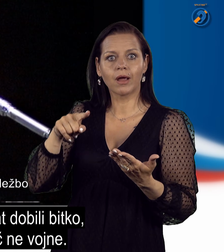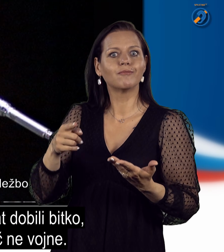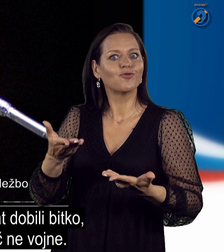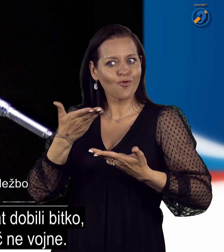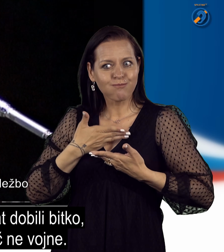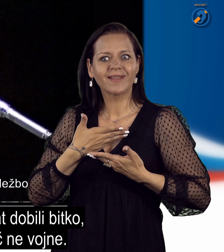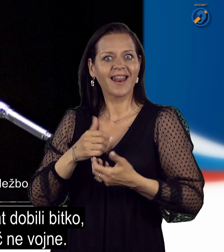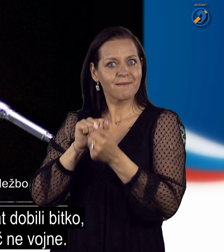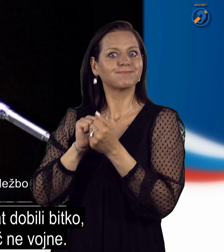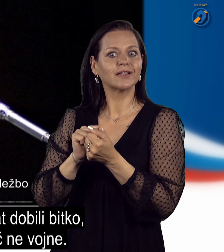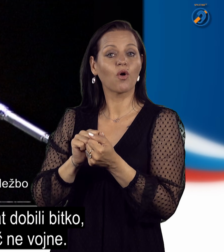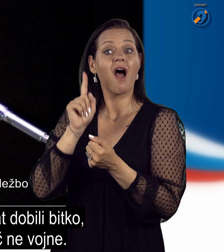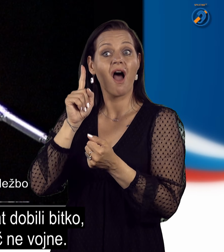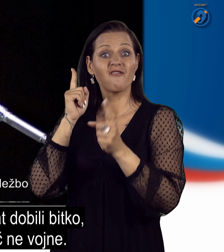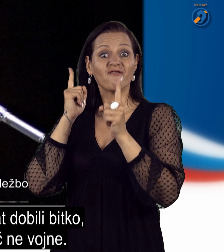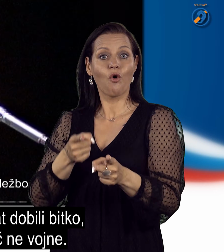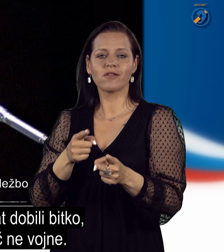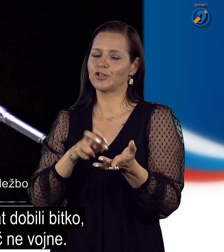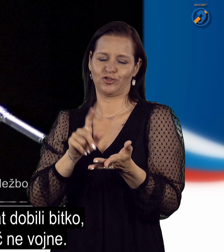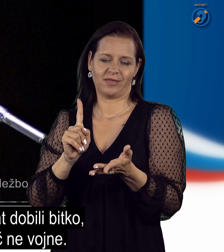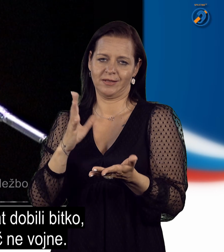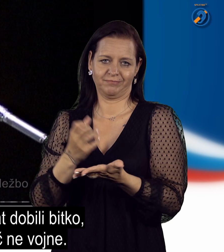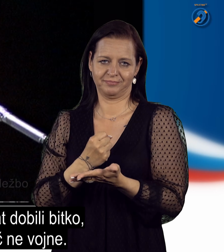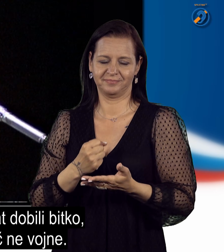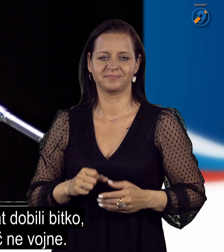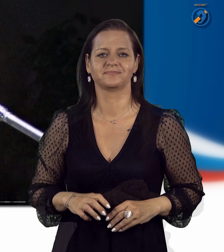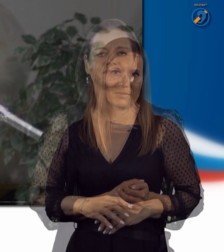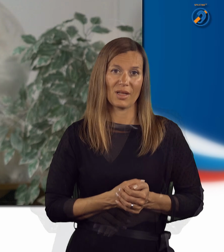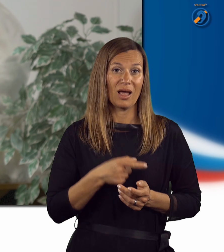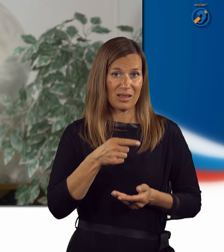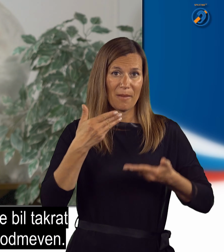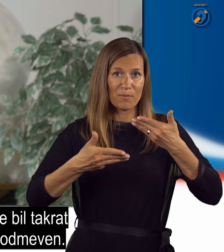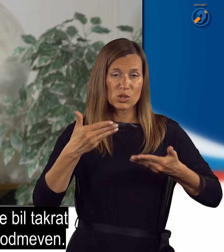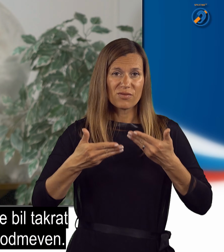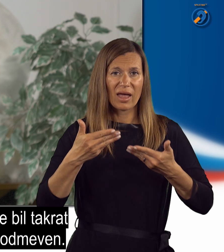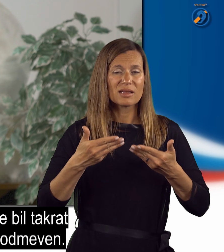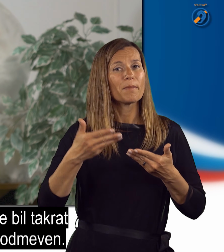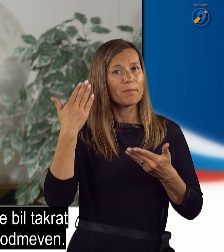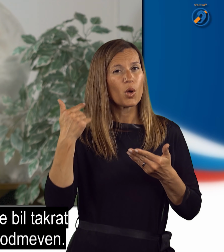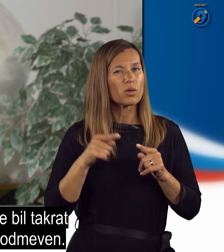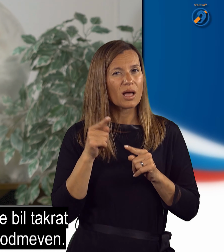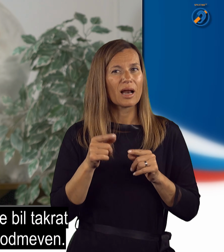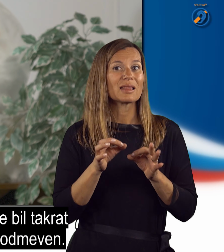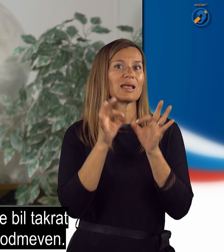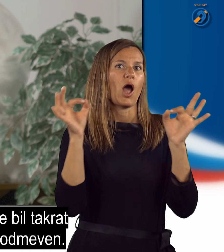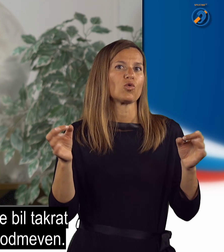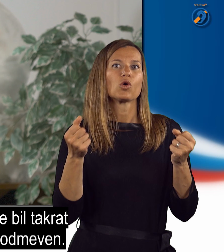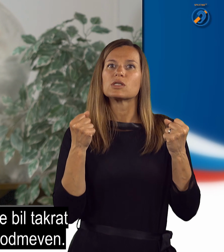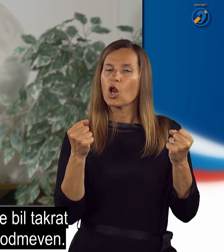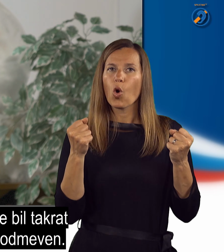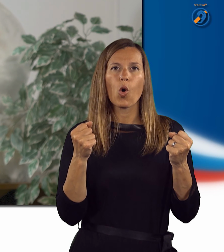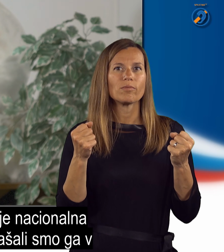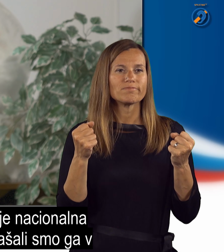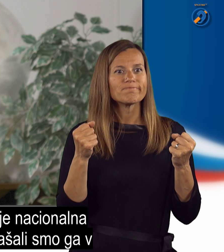Gluhi so takrat dobili bitko, a še zdaleč ne vojne. Ta posvet je bil takrat javno zelo